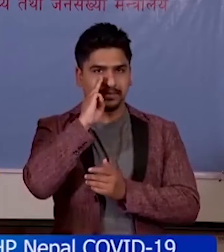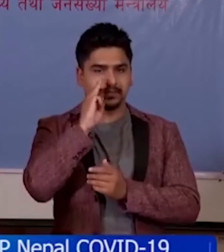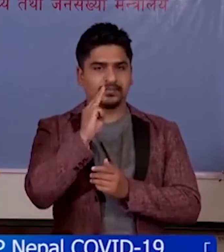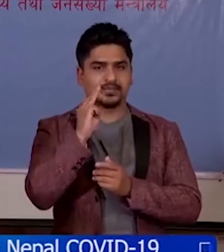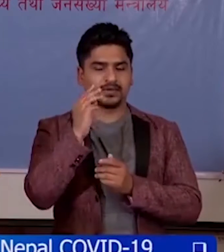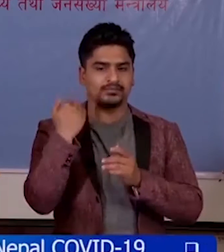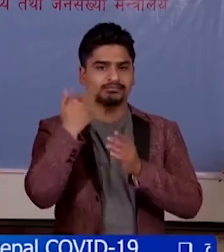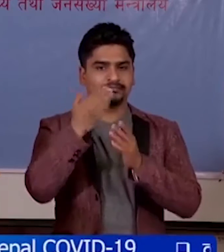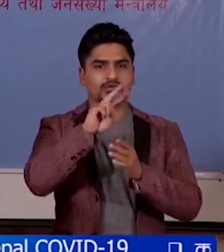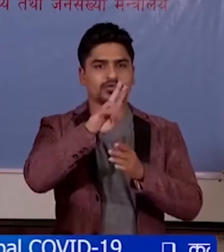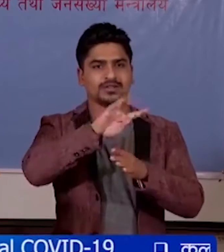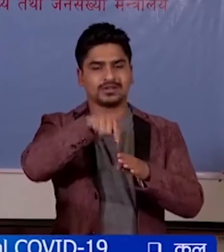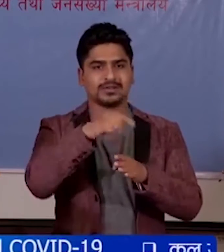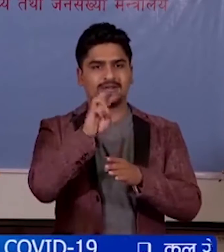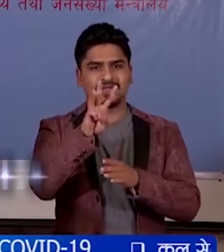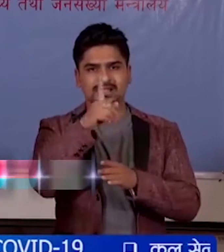गत 24 घण्टामा